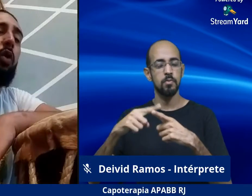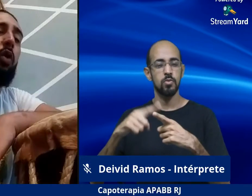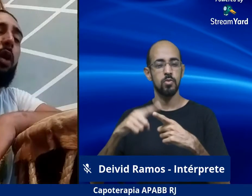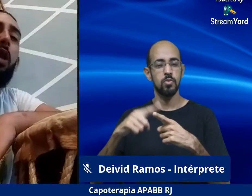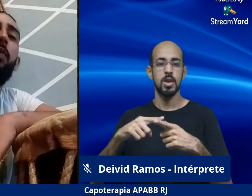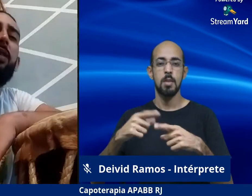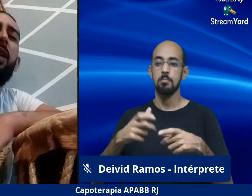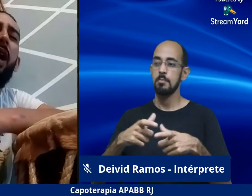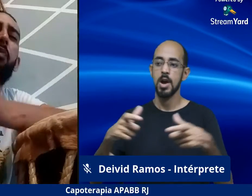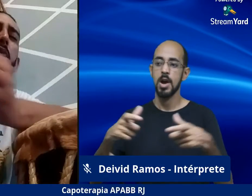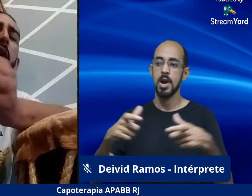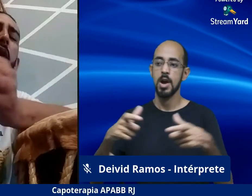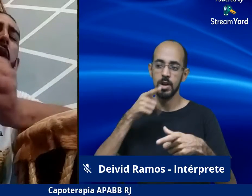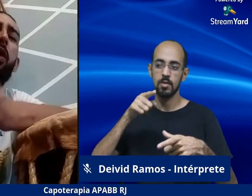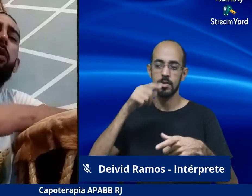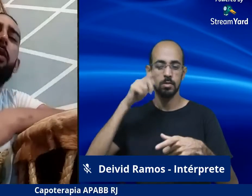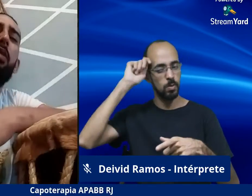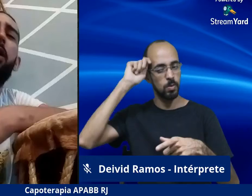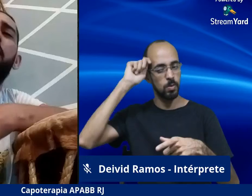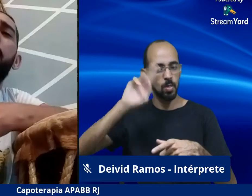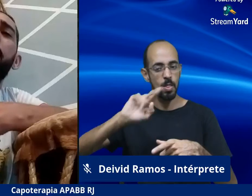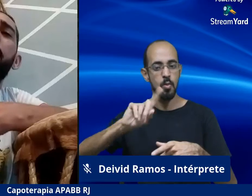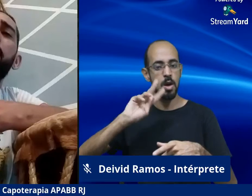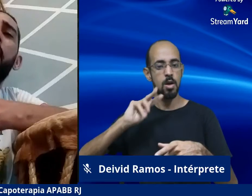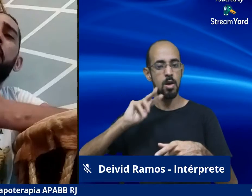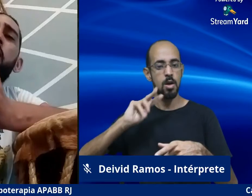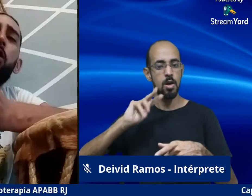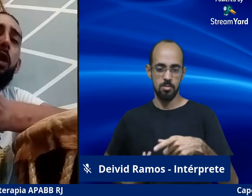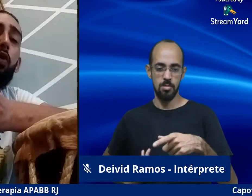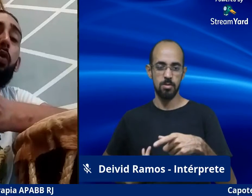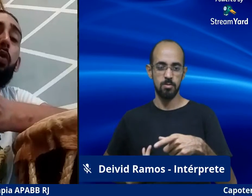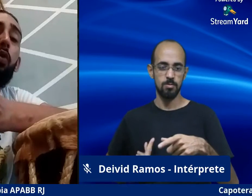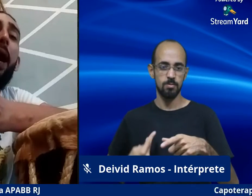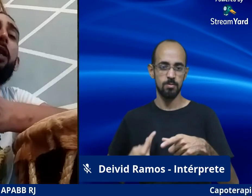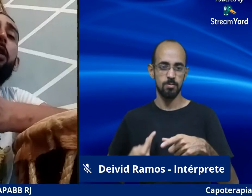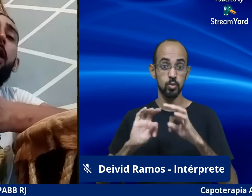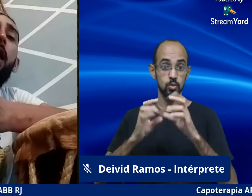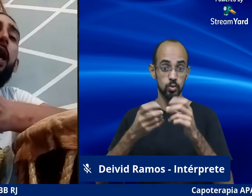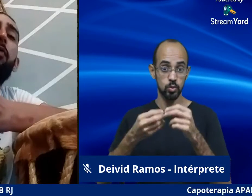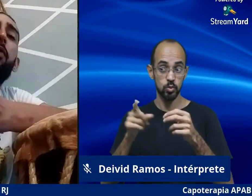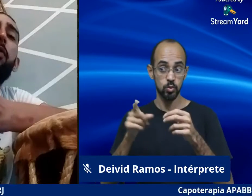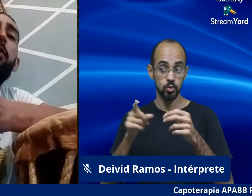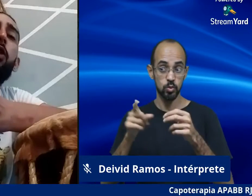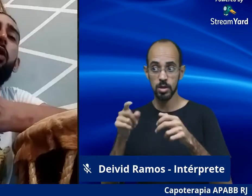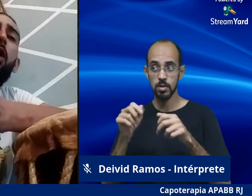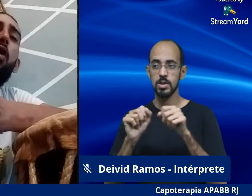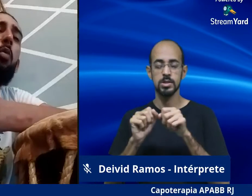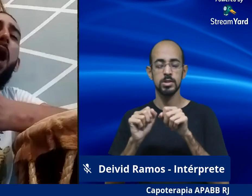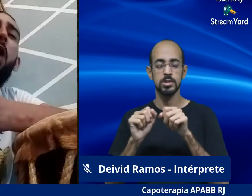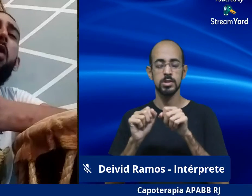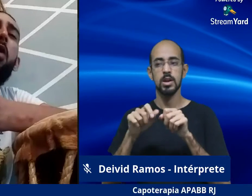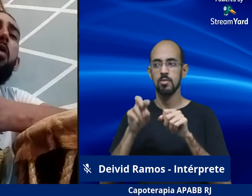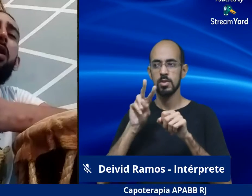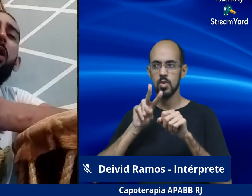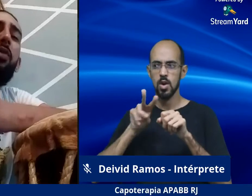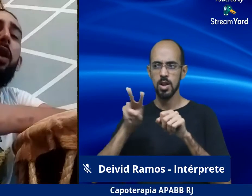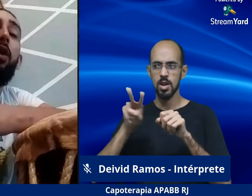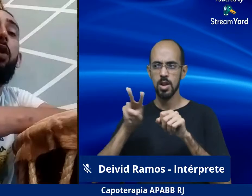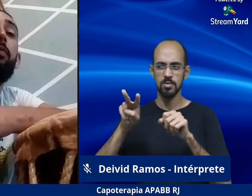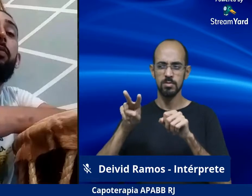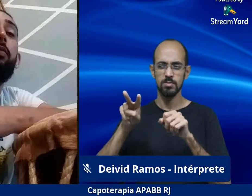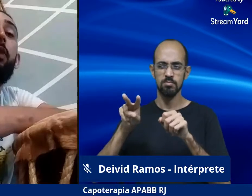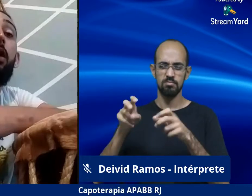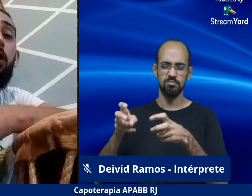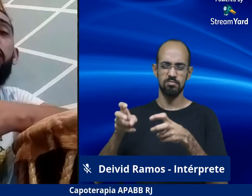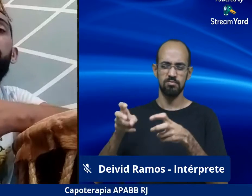E tudo que ele fazia, a capoeira, o samba, né, e tudo mais, era visto como algo